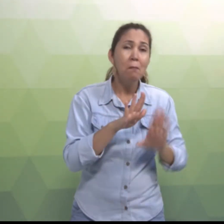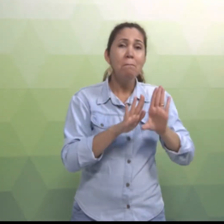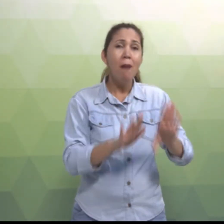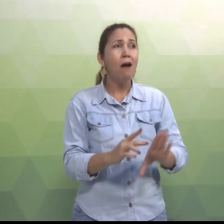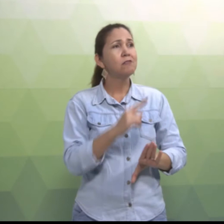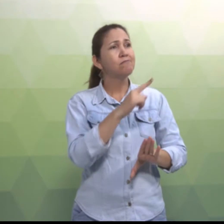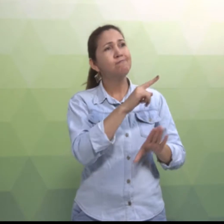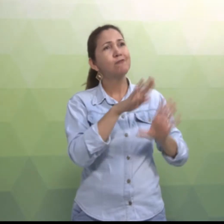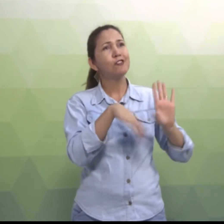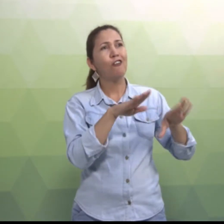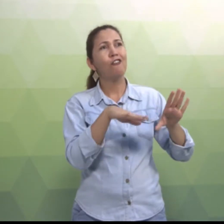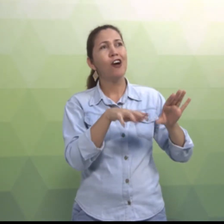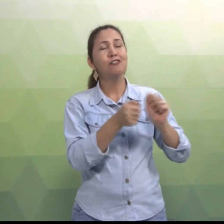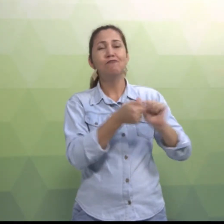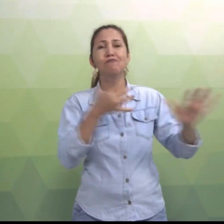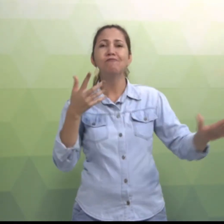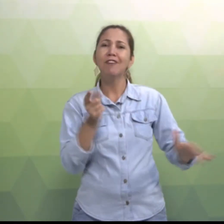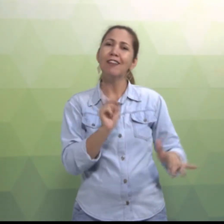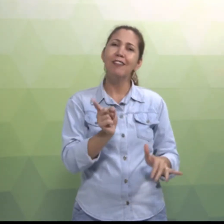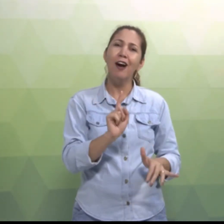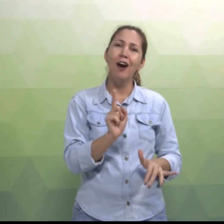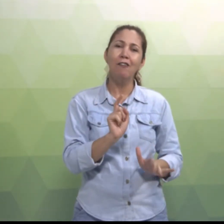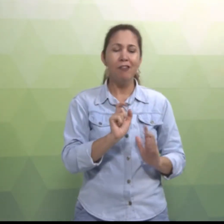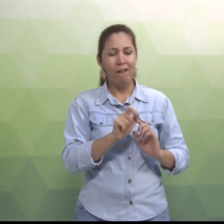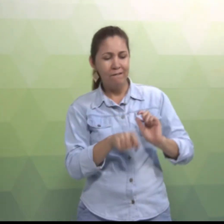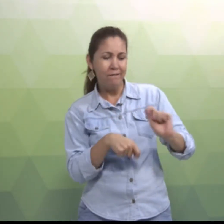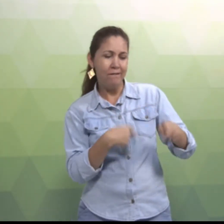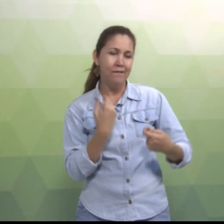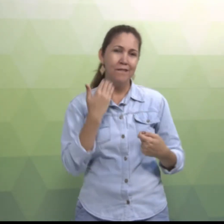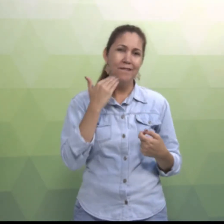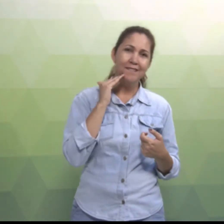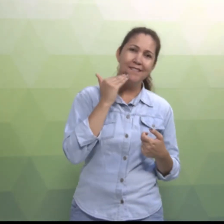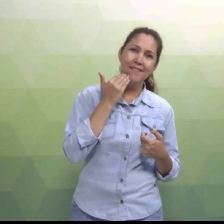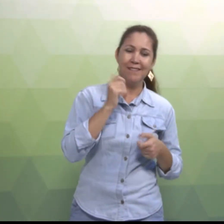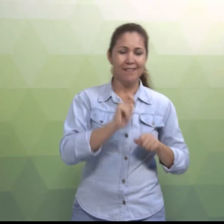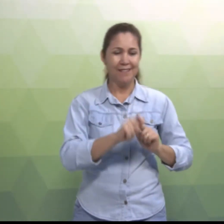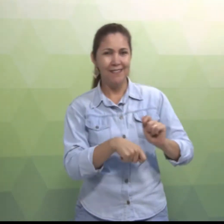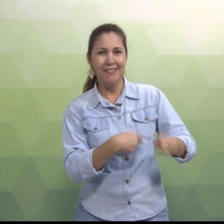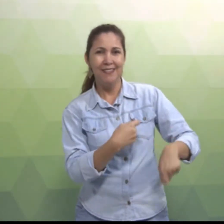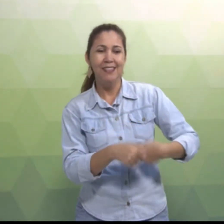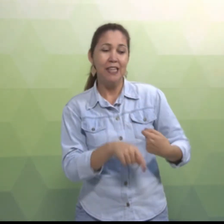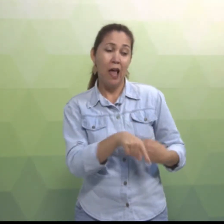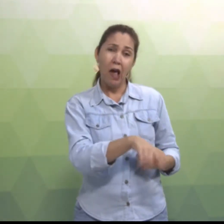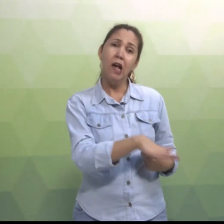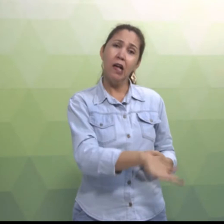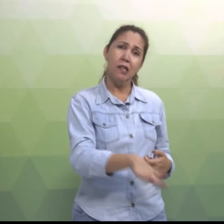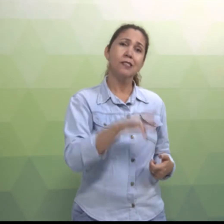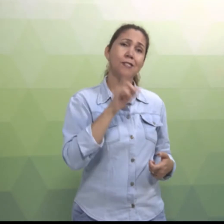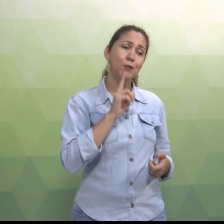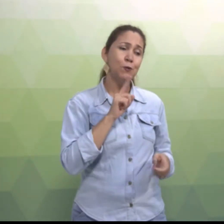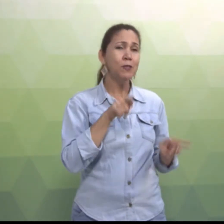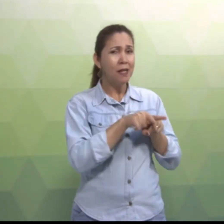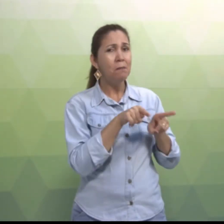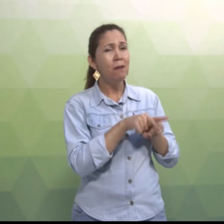de ouvintes, então a família pode aprender língua de sinais para apoiar o seu filho surdo. Mas não vai ter a